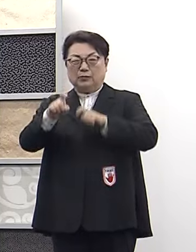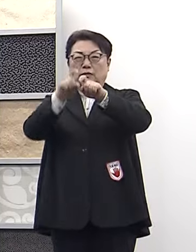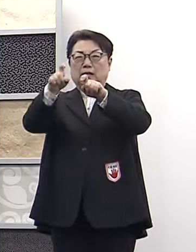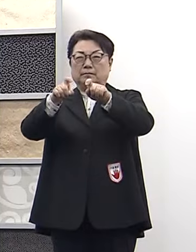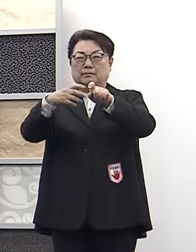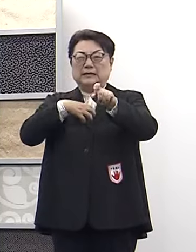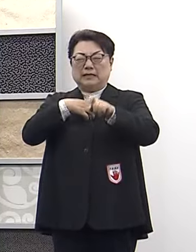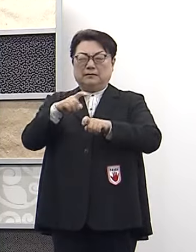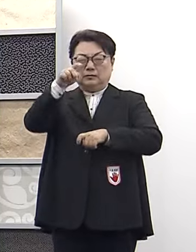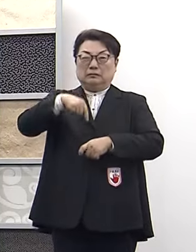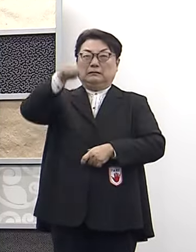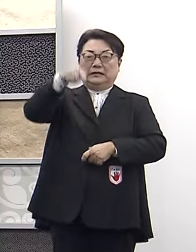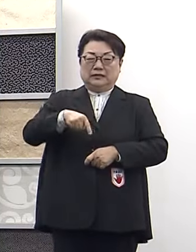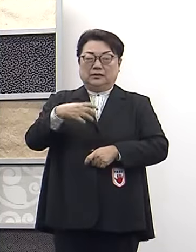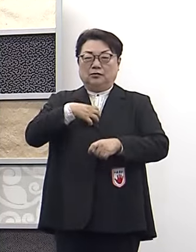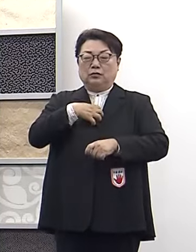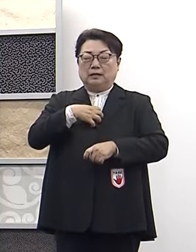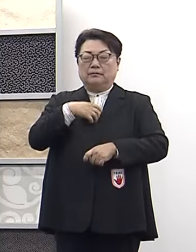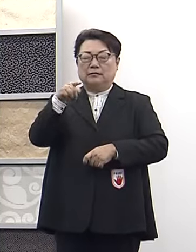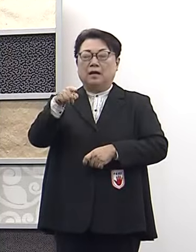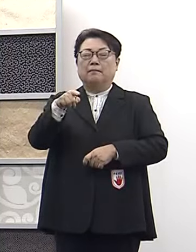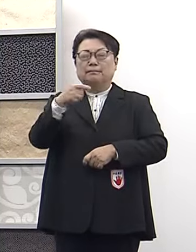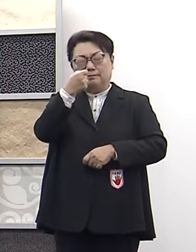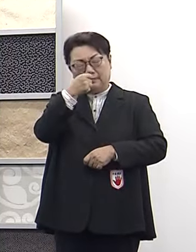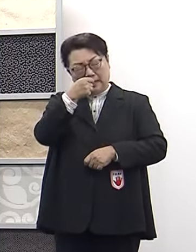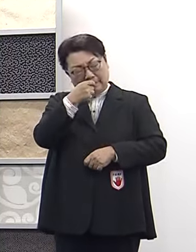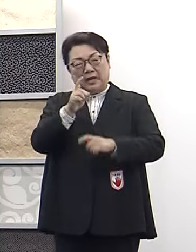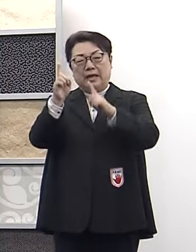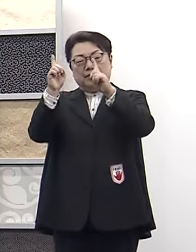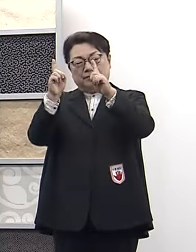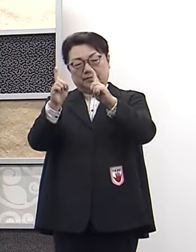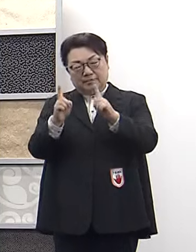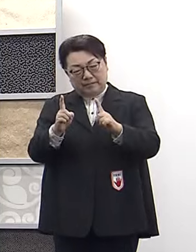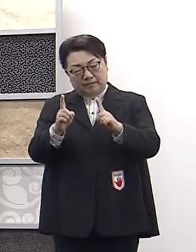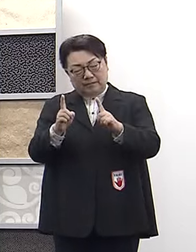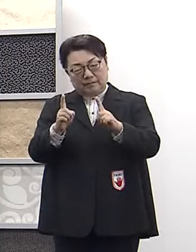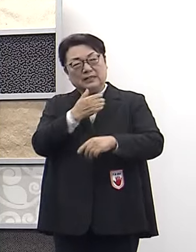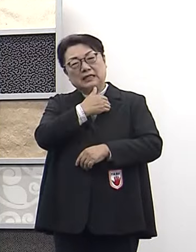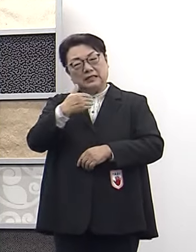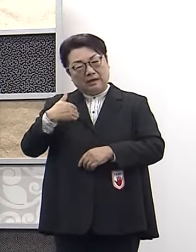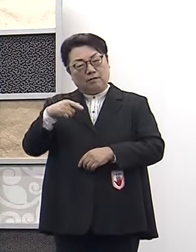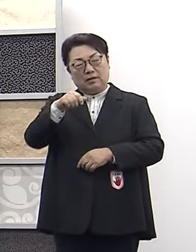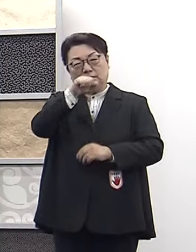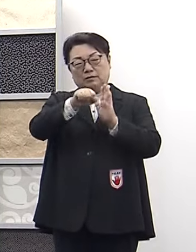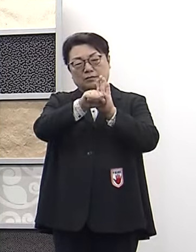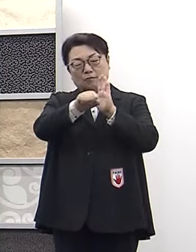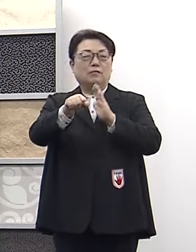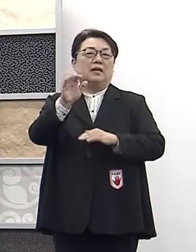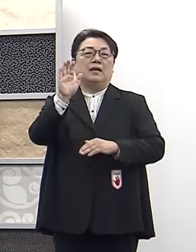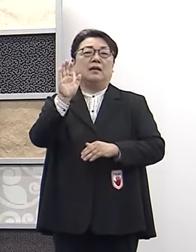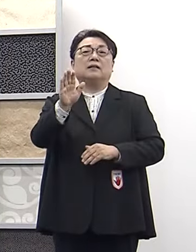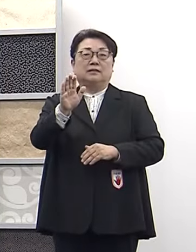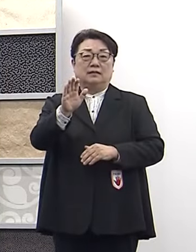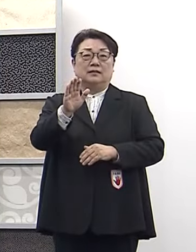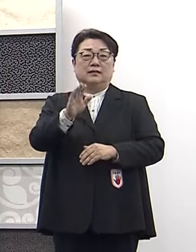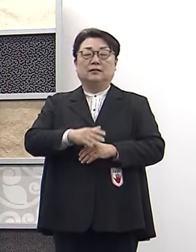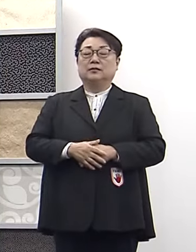なったと、いうことは一つ大きな効果だったんじゃないかなと、思います。で、